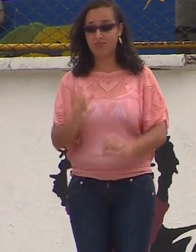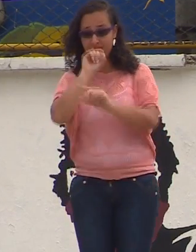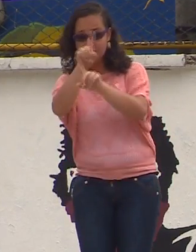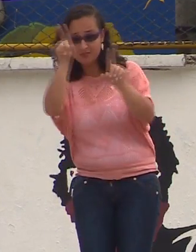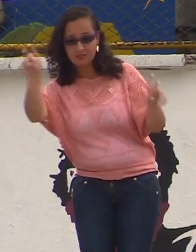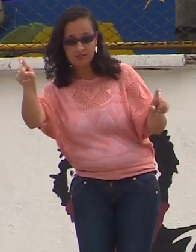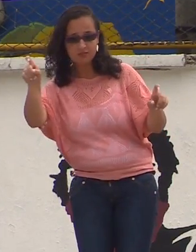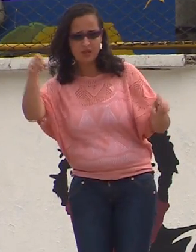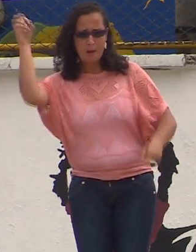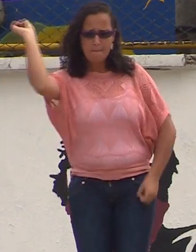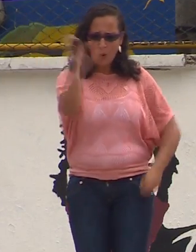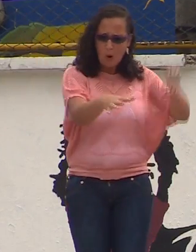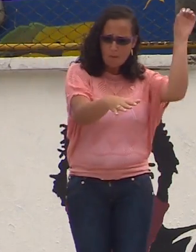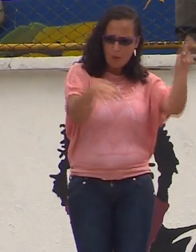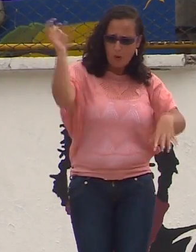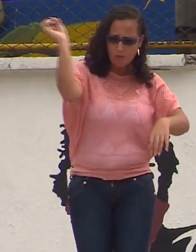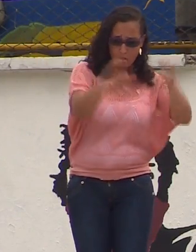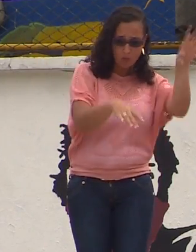a la universidad?